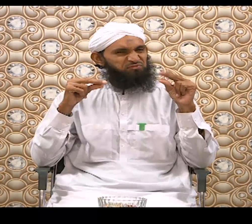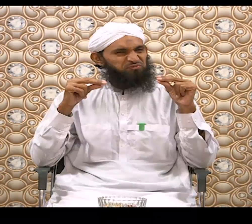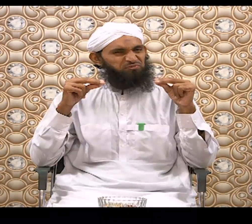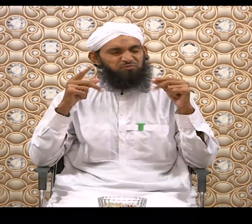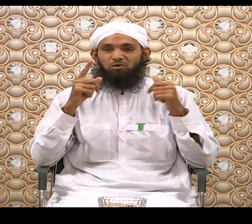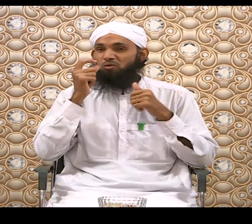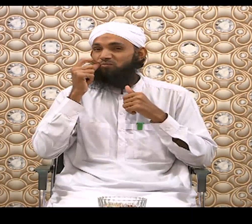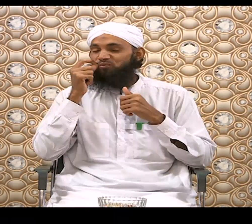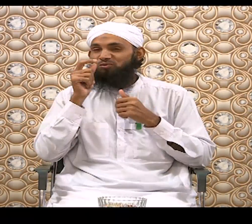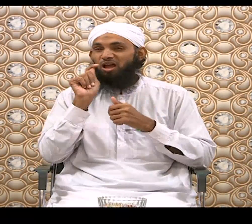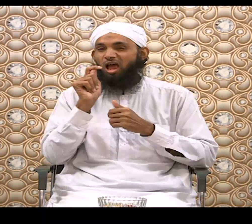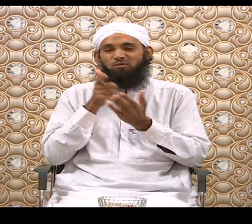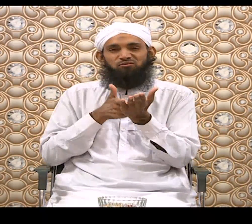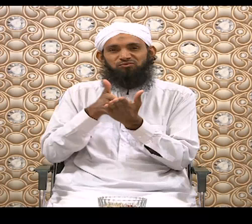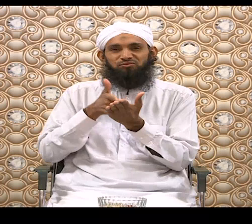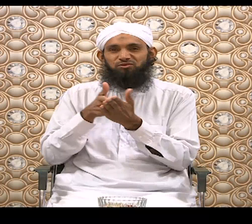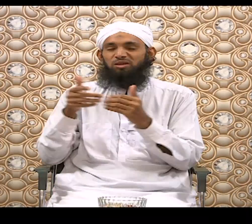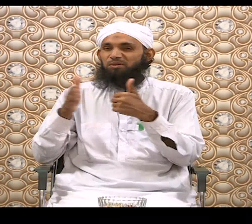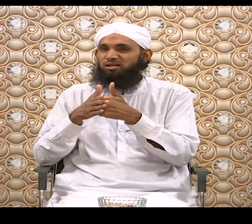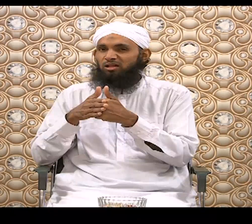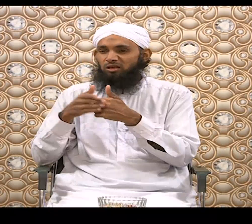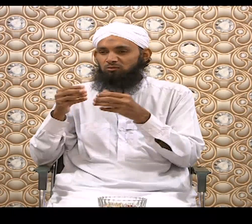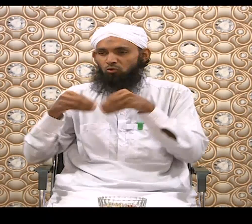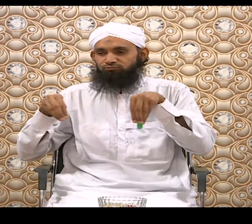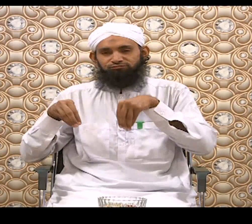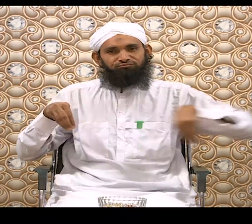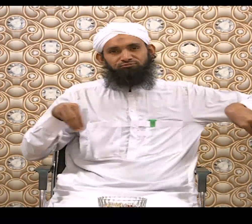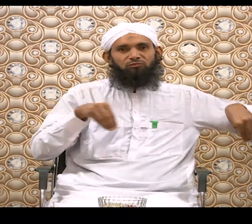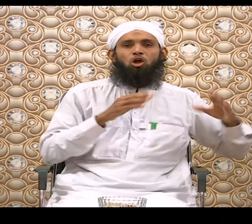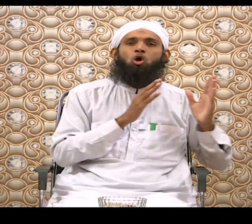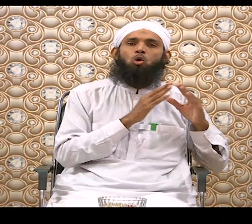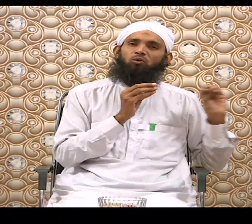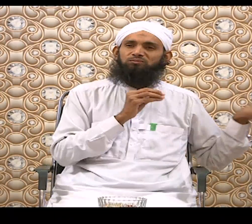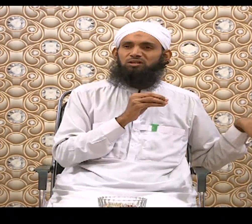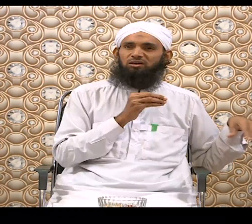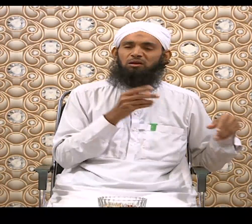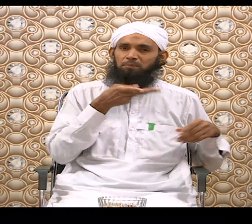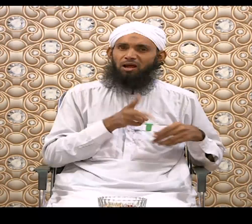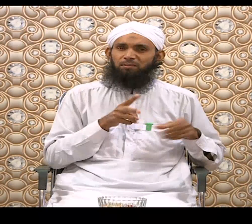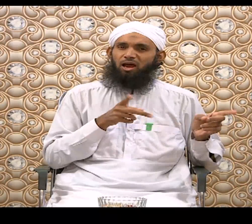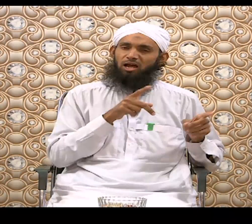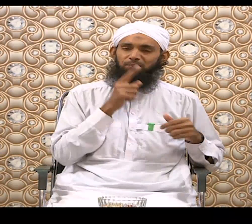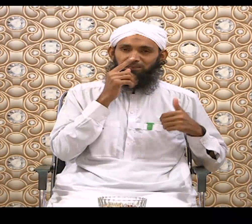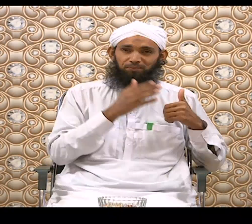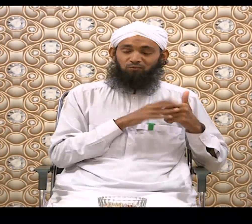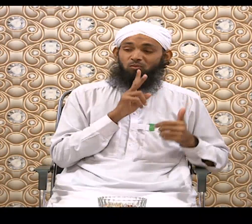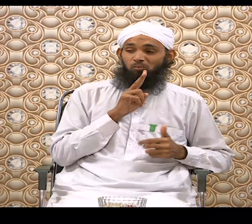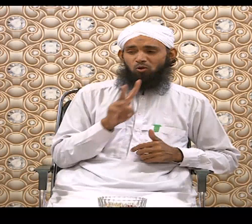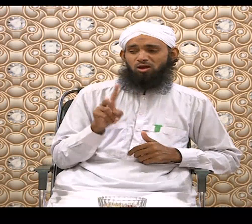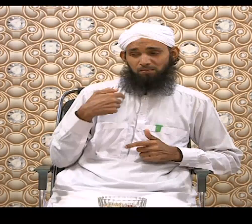میکے چلی گئی اور وہ منت سماجت کر کے اس کو لے آیا آخری بار بیوی نے کسان سے کہہ دیا کہ اب اس